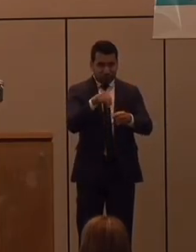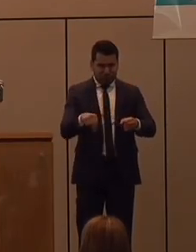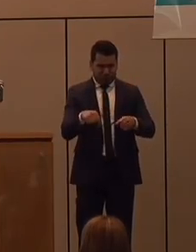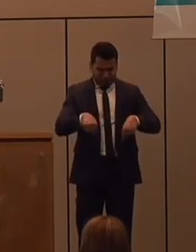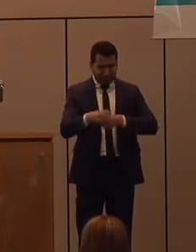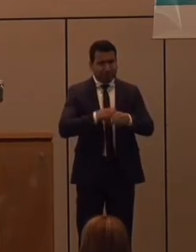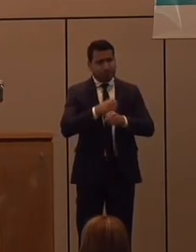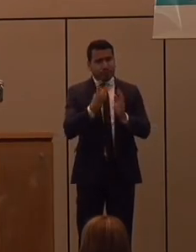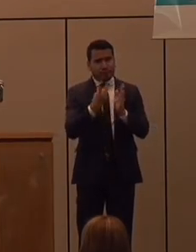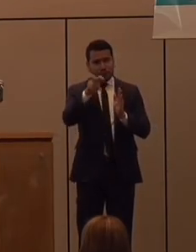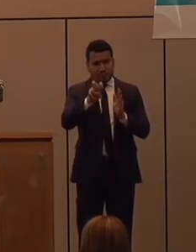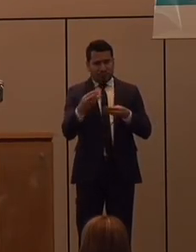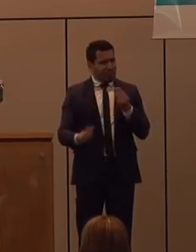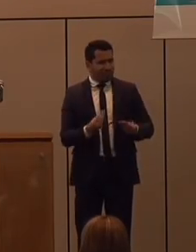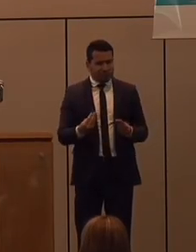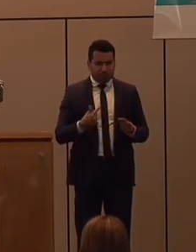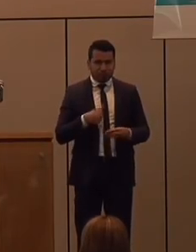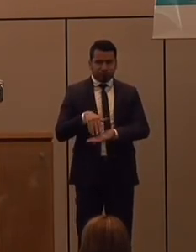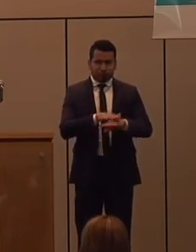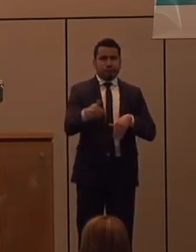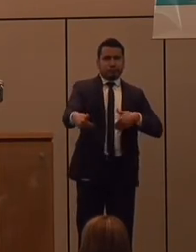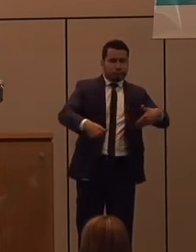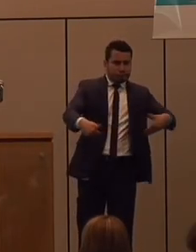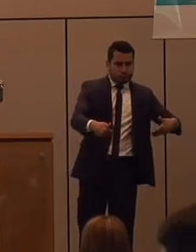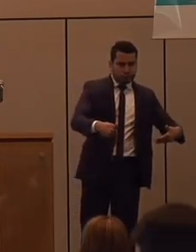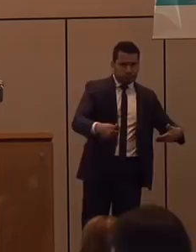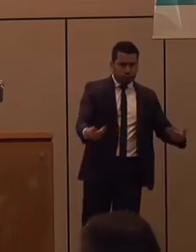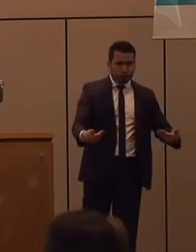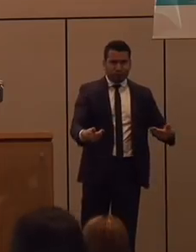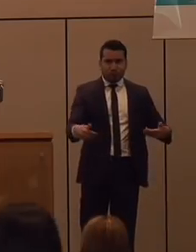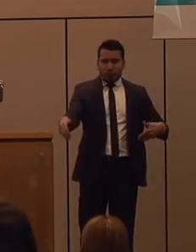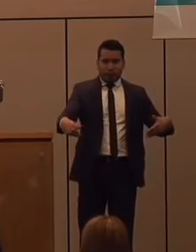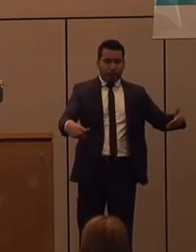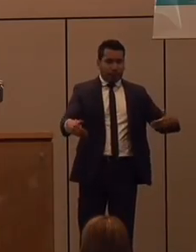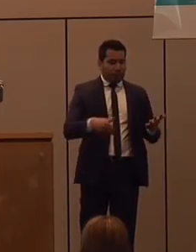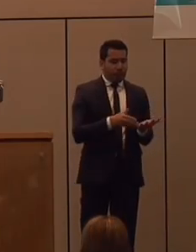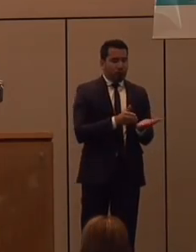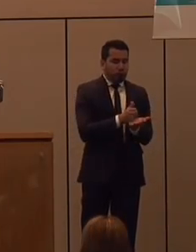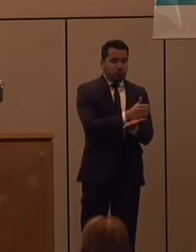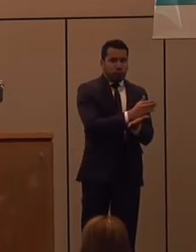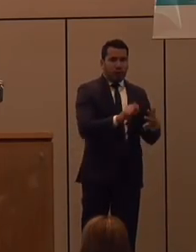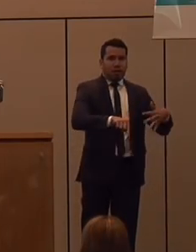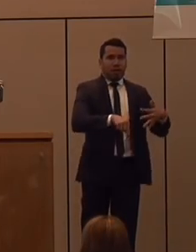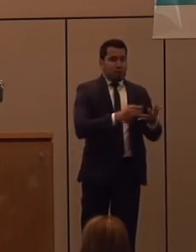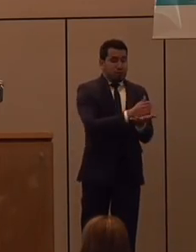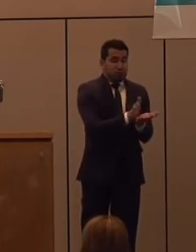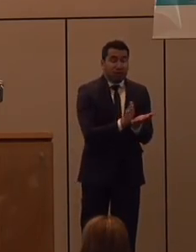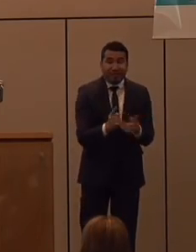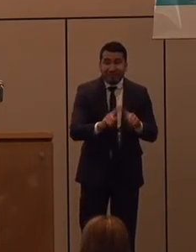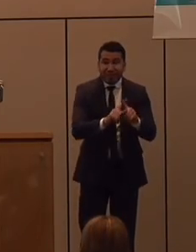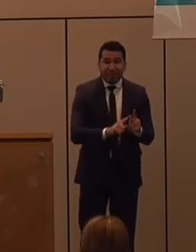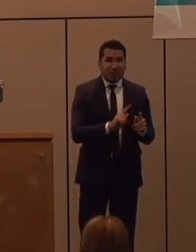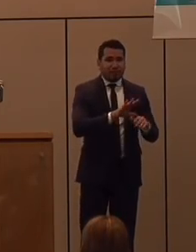que fue canalizar a todas las naciones en un solo canal antes teníamos dispersas las comunicaciones las teníamos